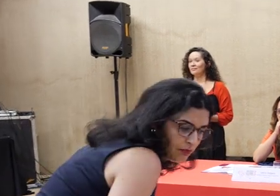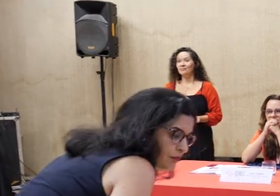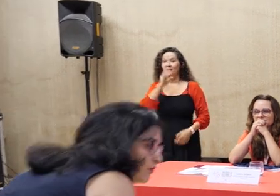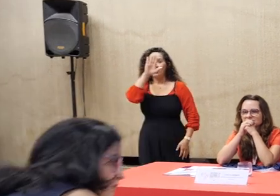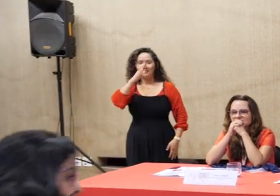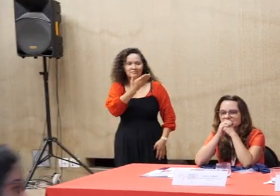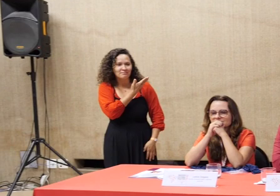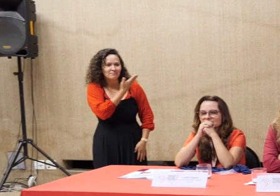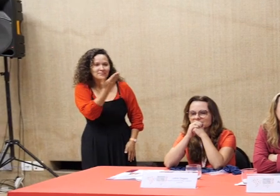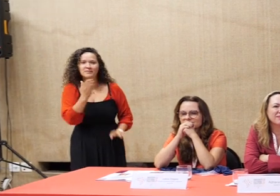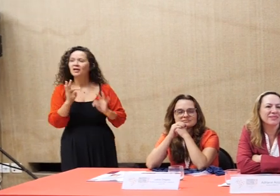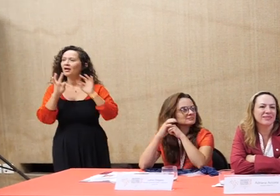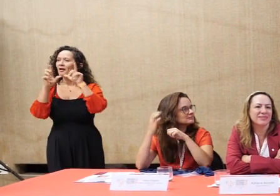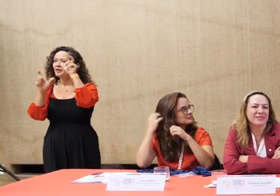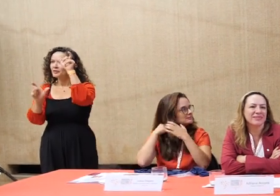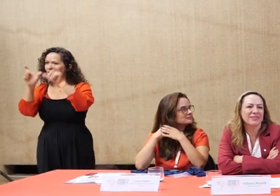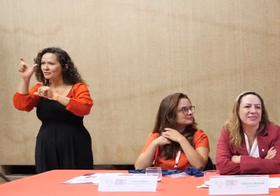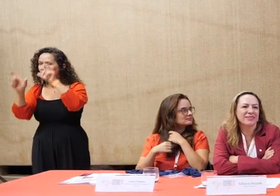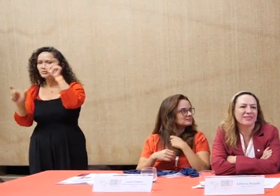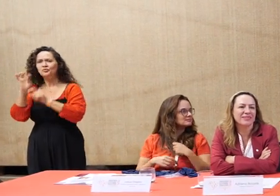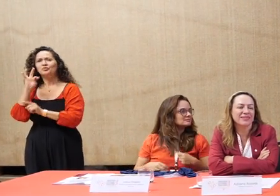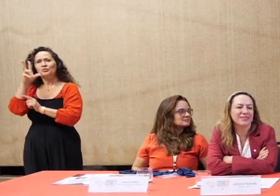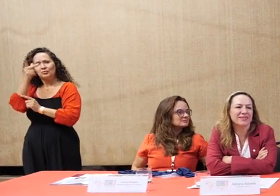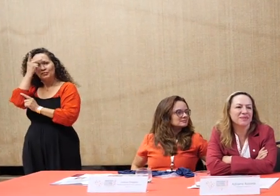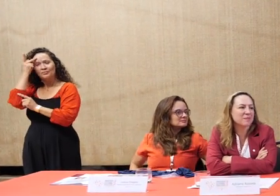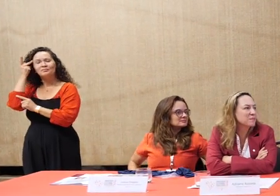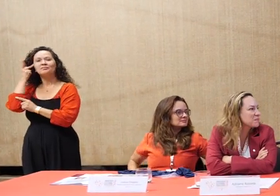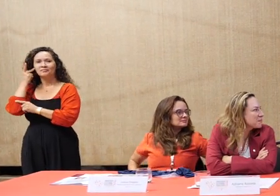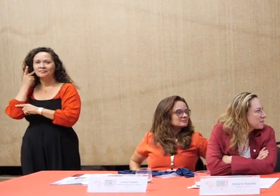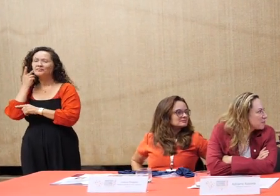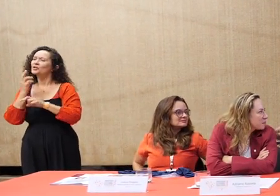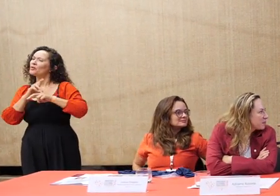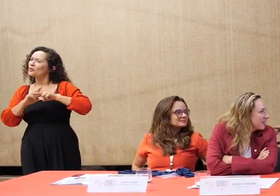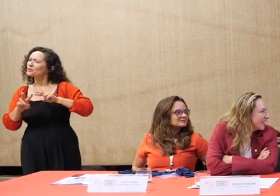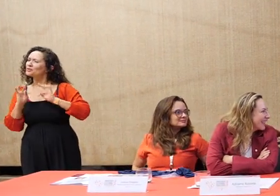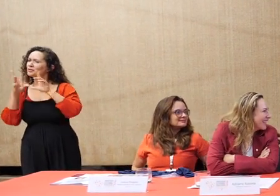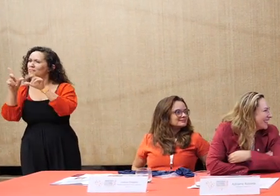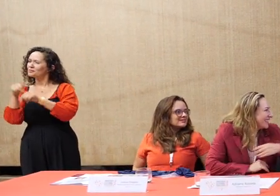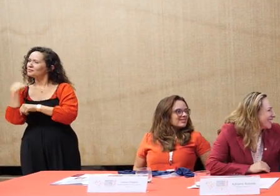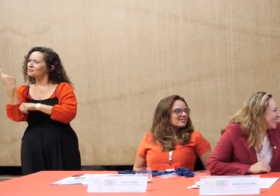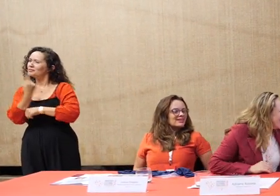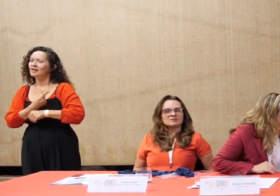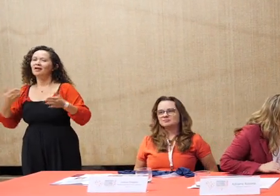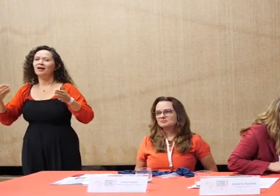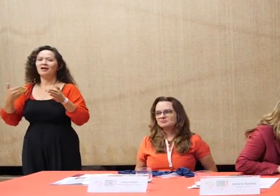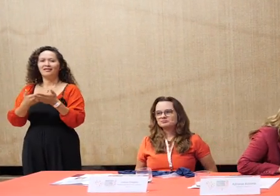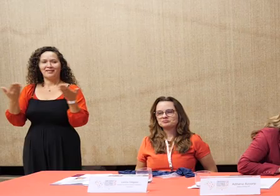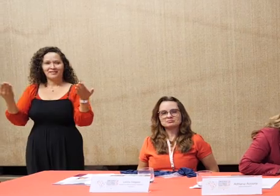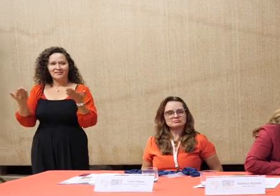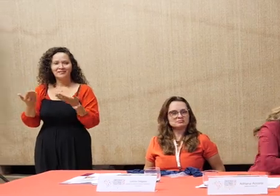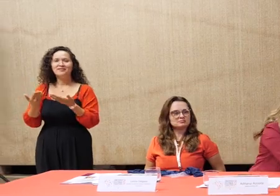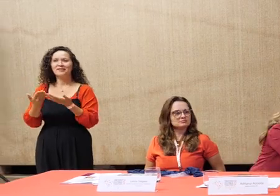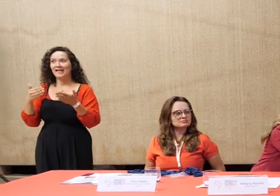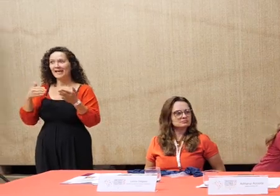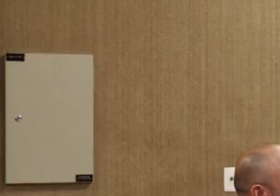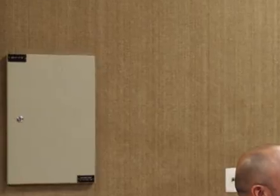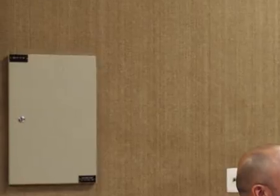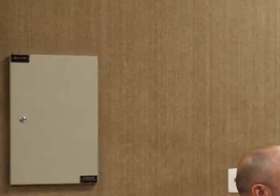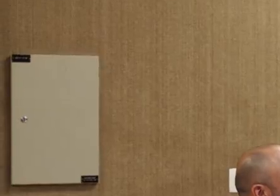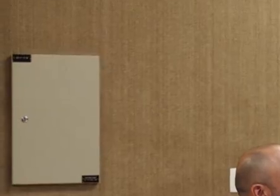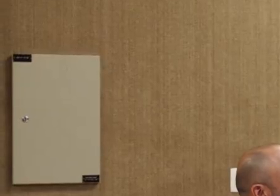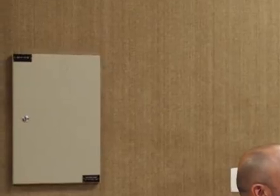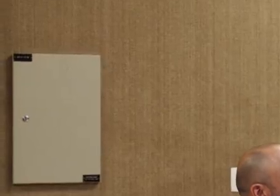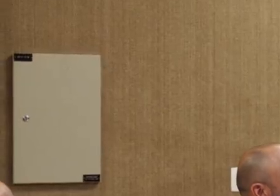Boa tarde a todos, todas e todes. Ficamos aqui né, até às 13